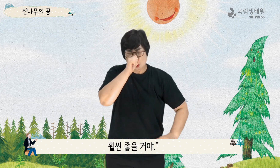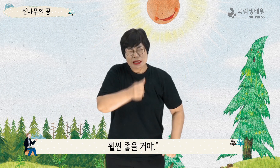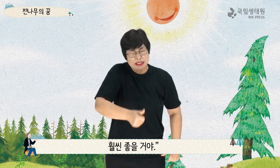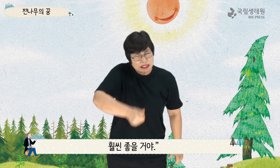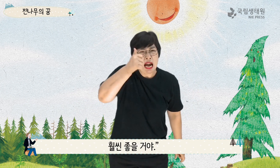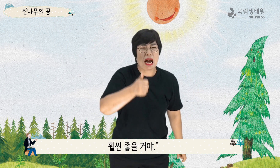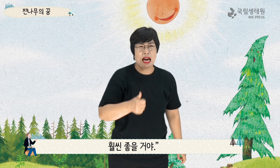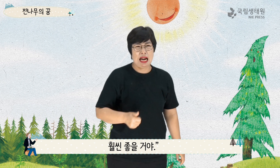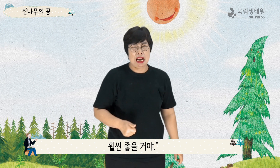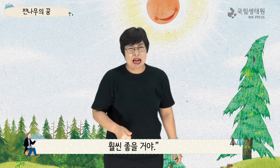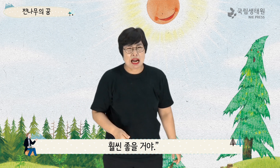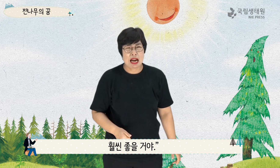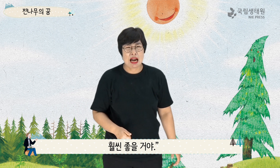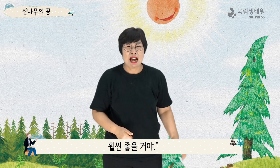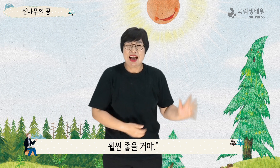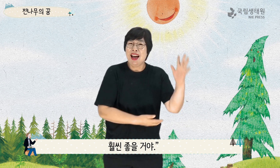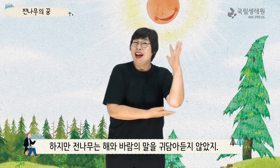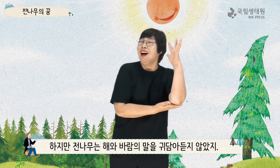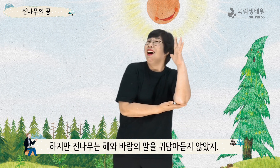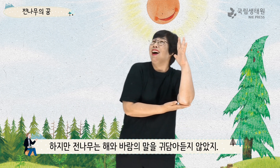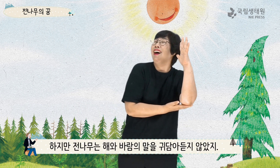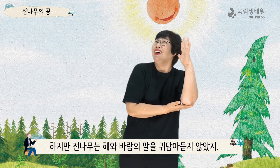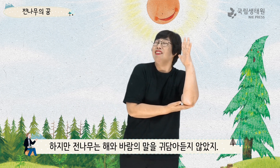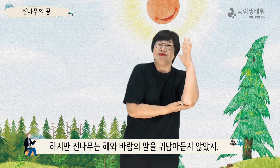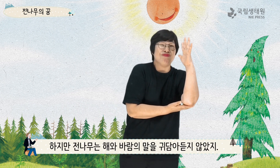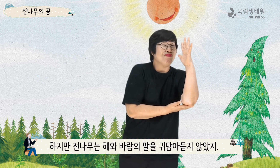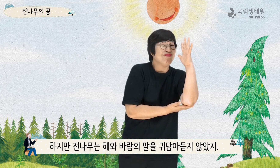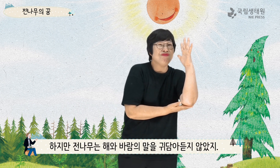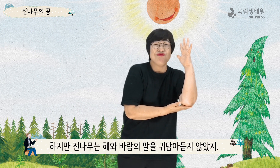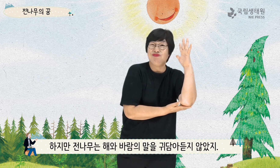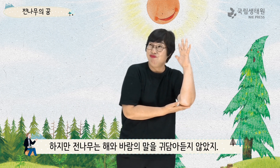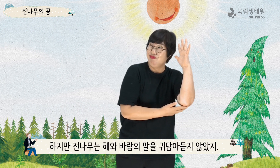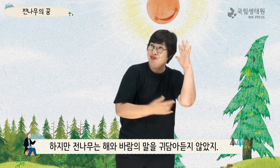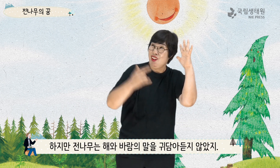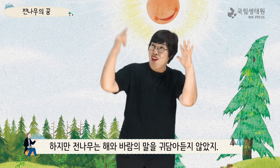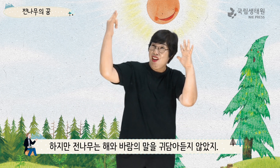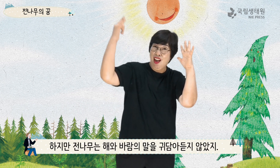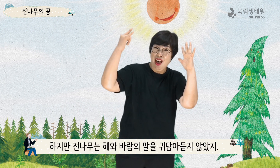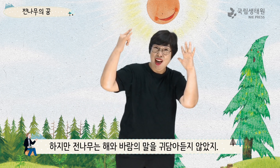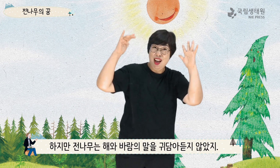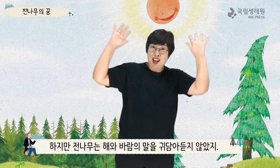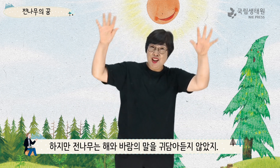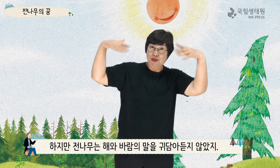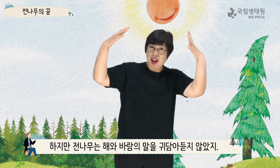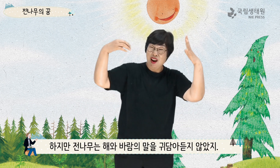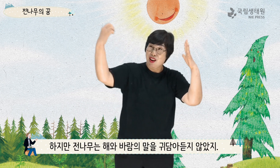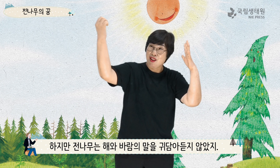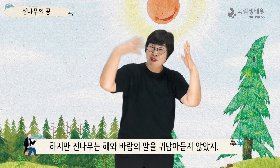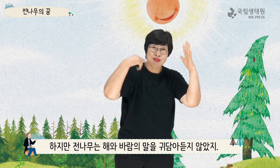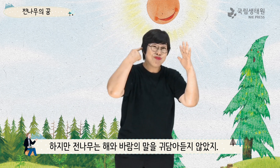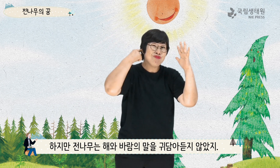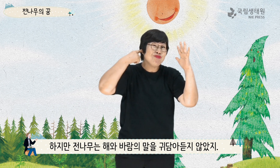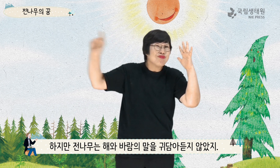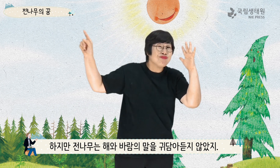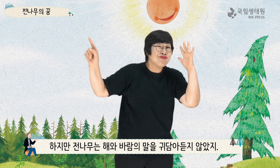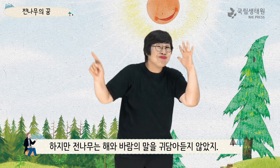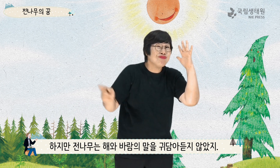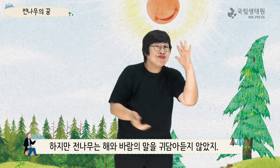훨씬 좋을 거야. 하지만 전나무는 해와 바람의 말을 귀담아 듣지